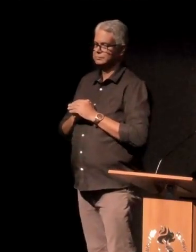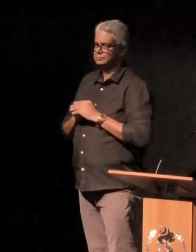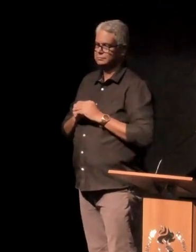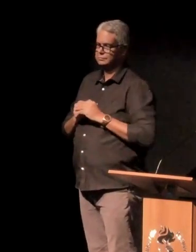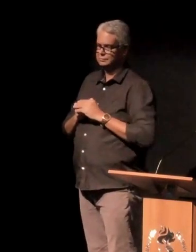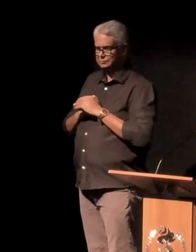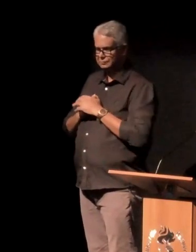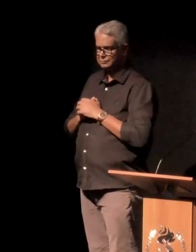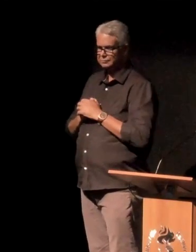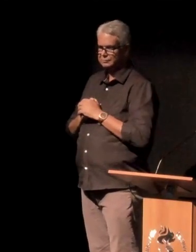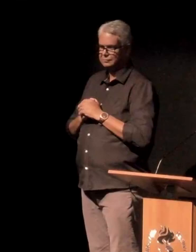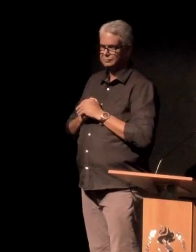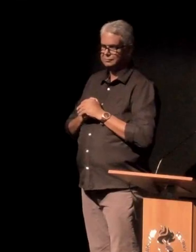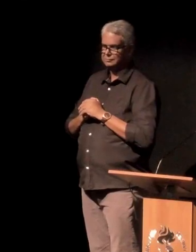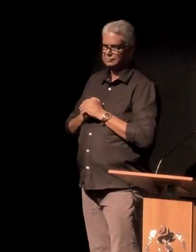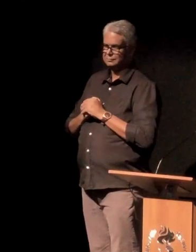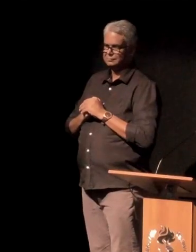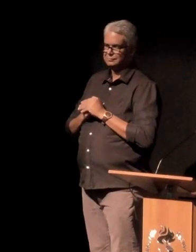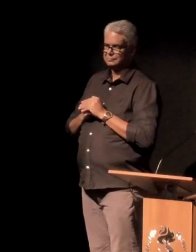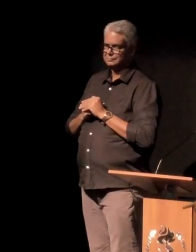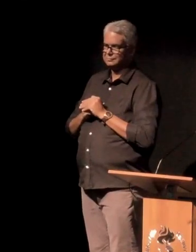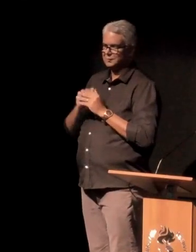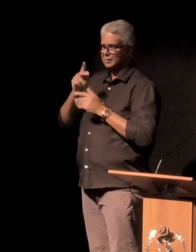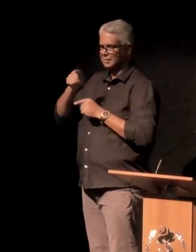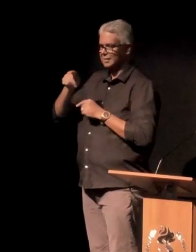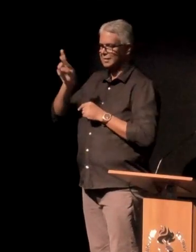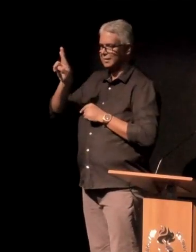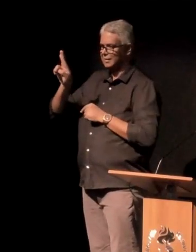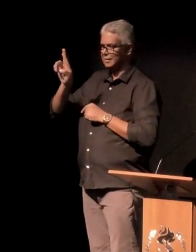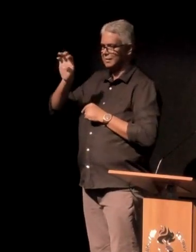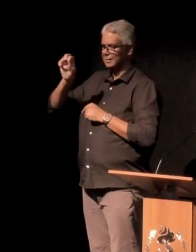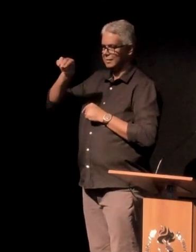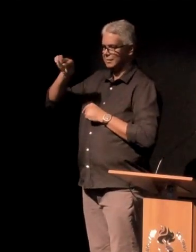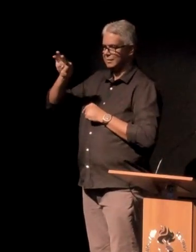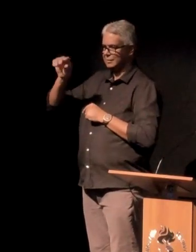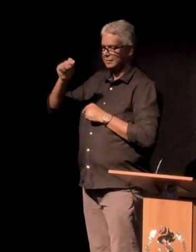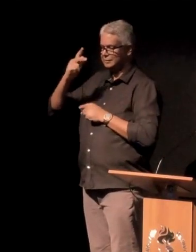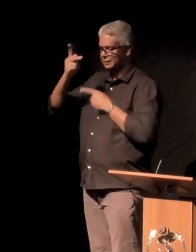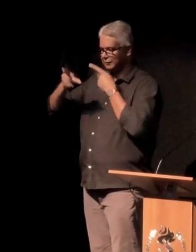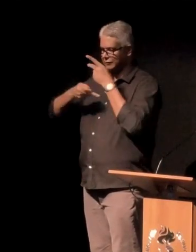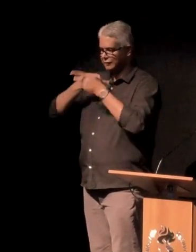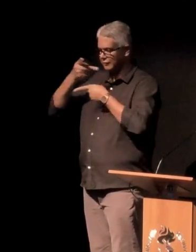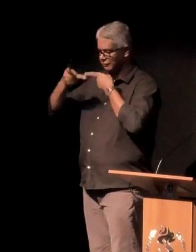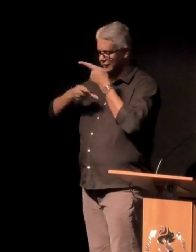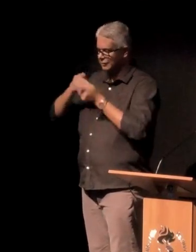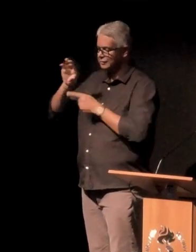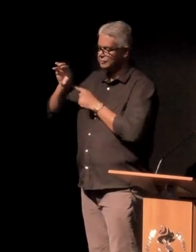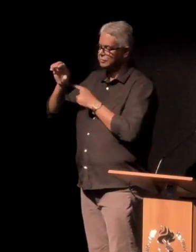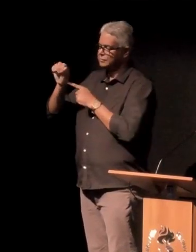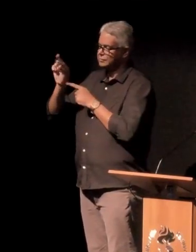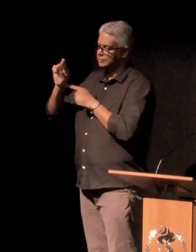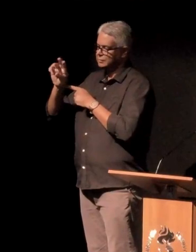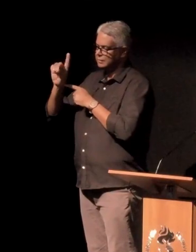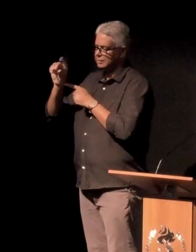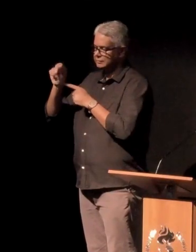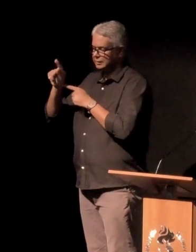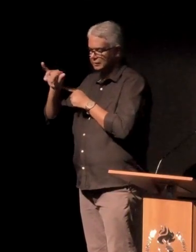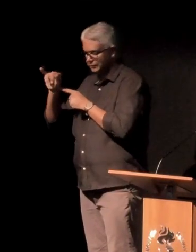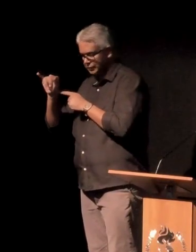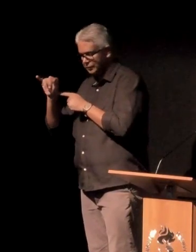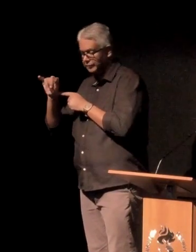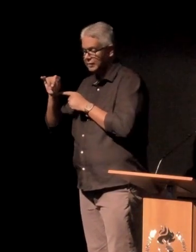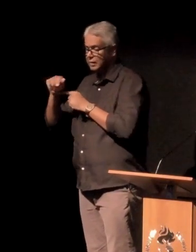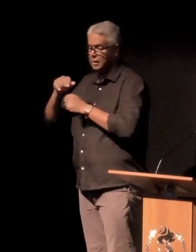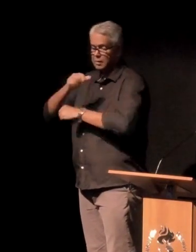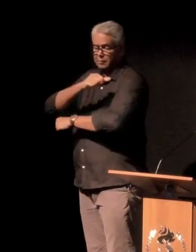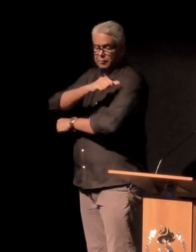já tá aqui não você que vai falar Renata que vai falar sobre o cardápio isso no Rio a gente tem um cardápio que é